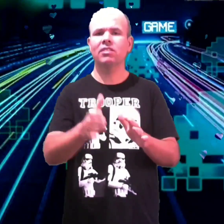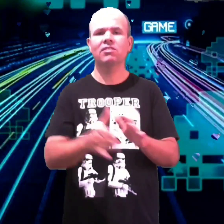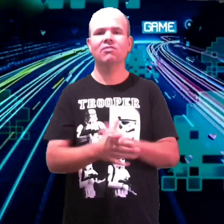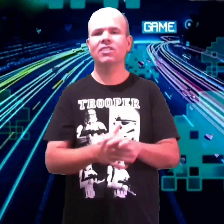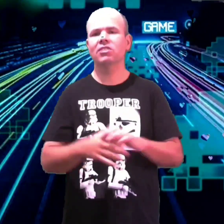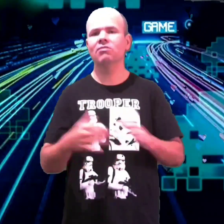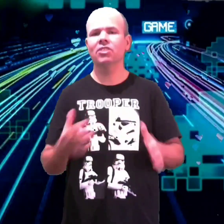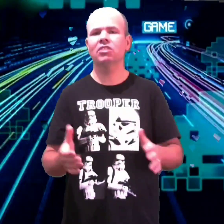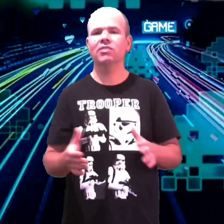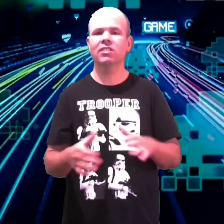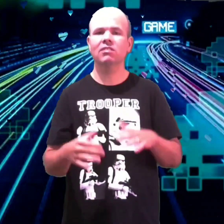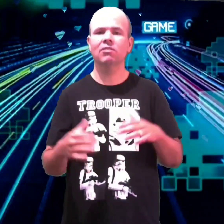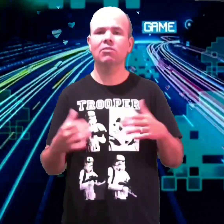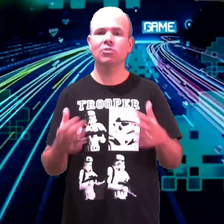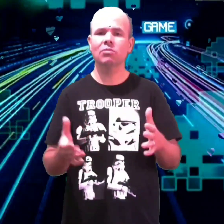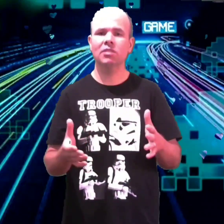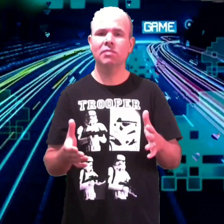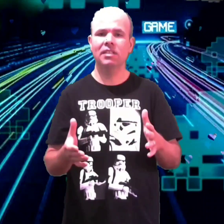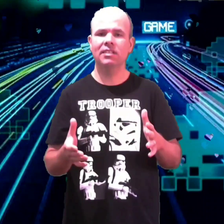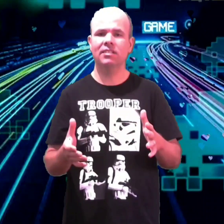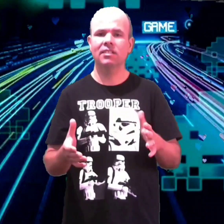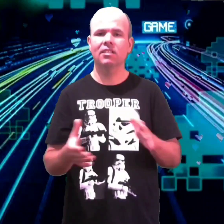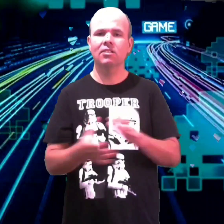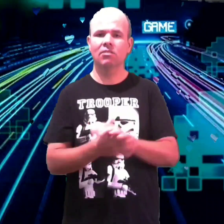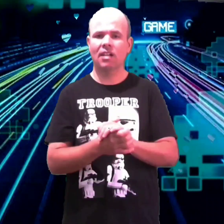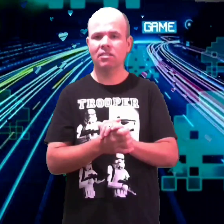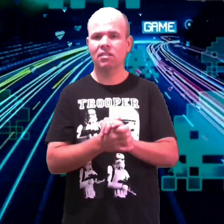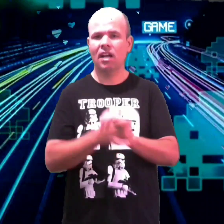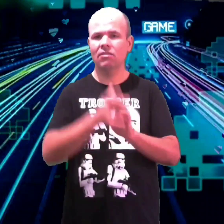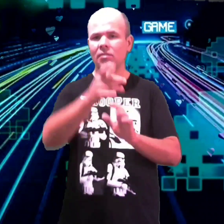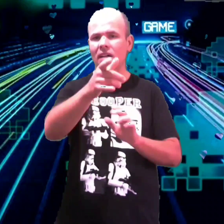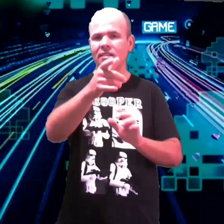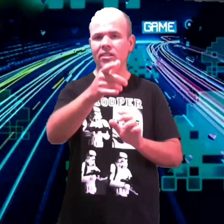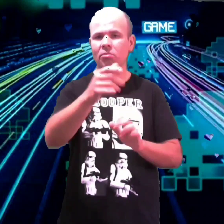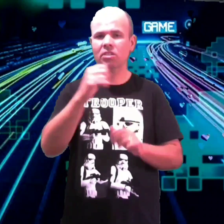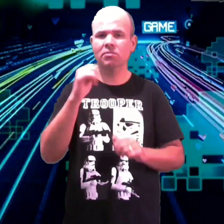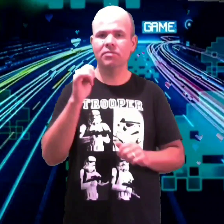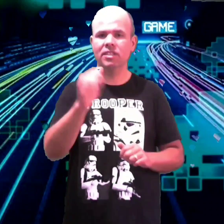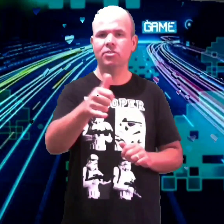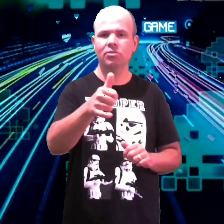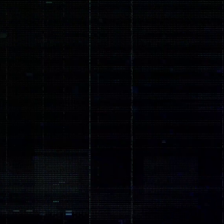fazendo um vídeo que vocês não vão consumir, beleza? Sou Cartunado, um abraço, até o próximo vídeo!